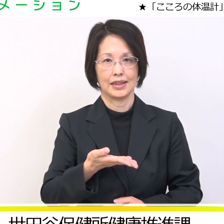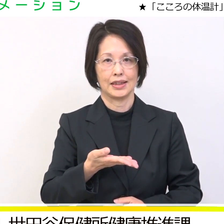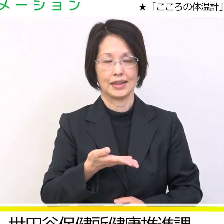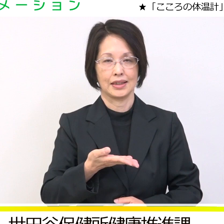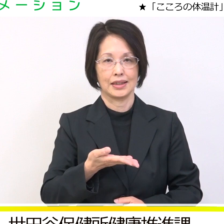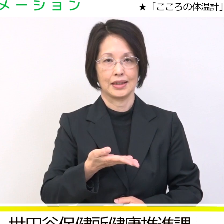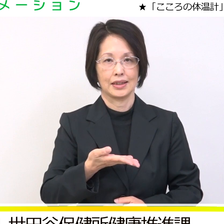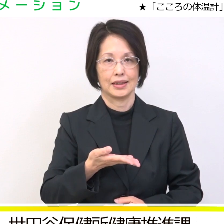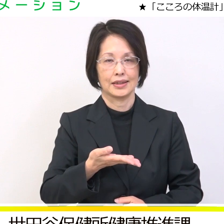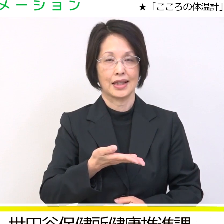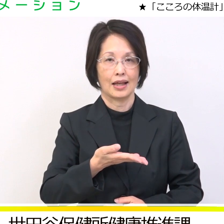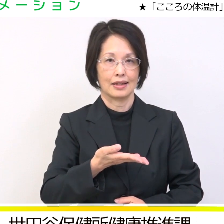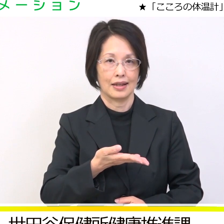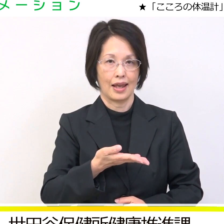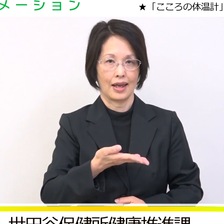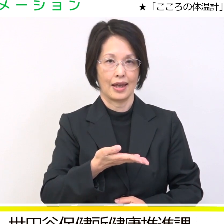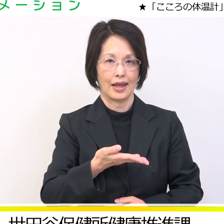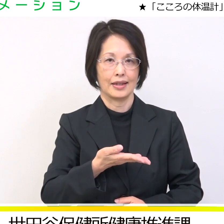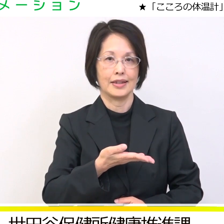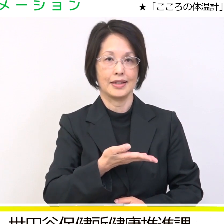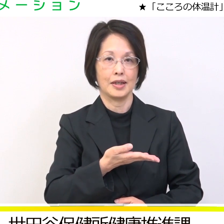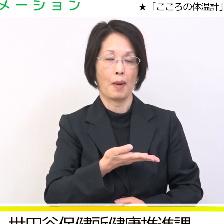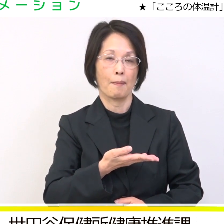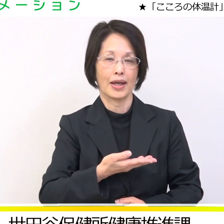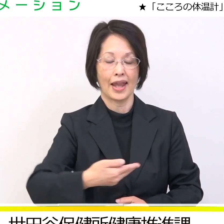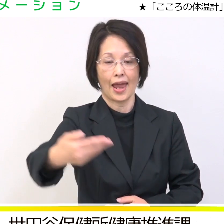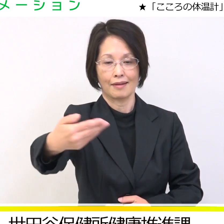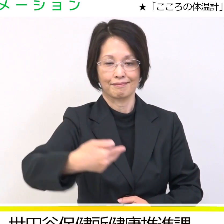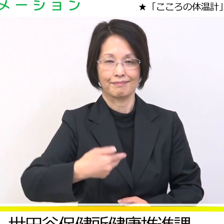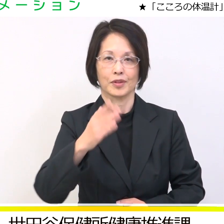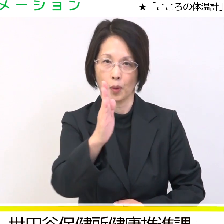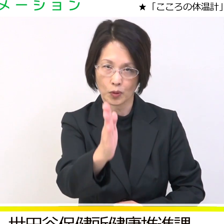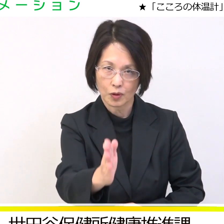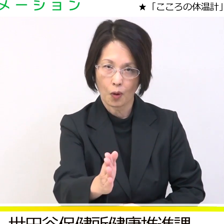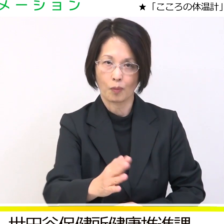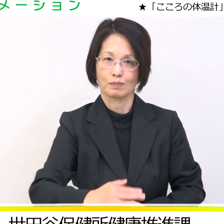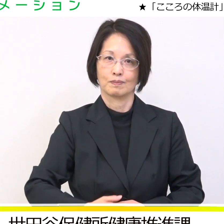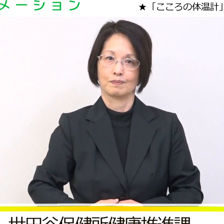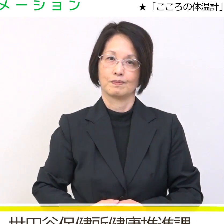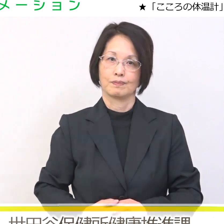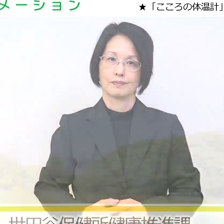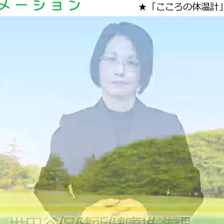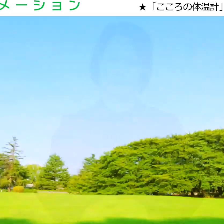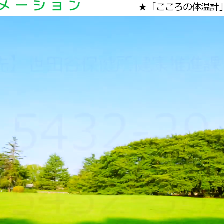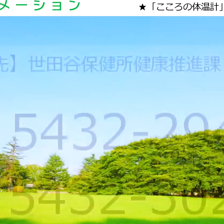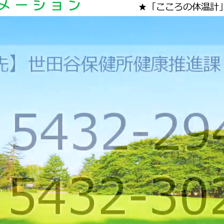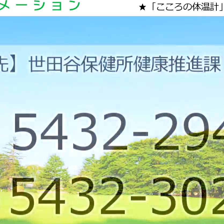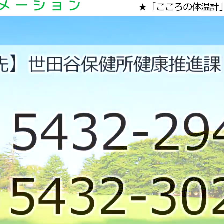54323れー22番までどうぞ